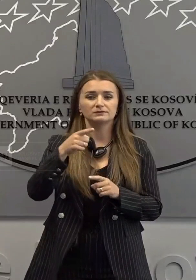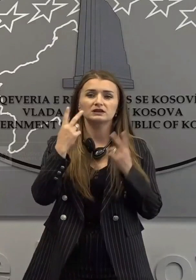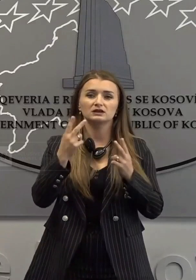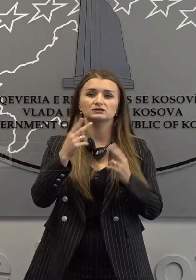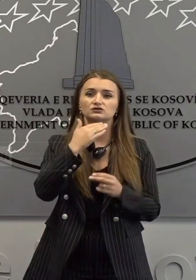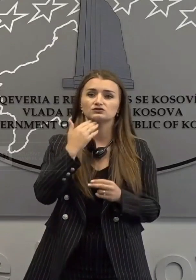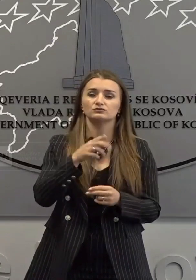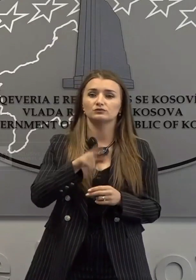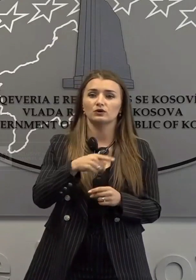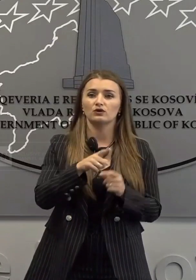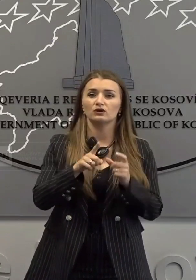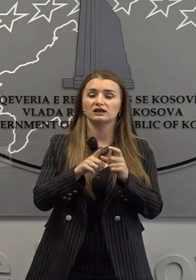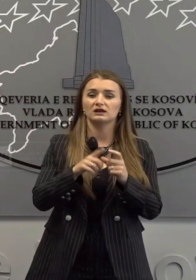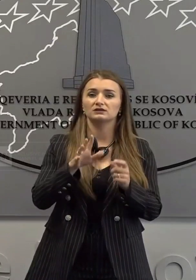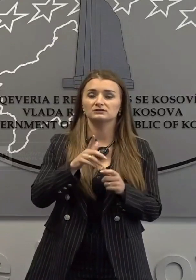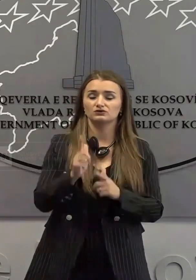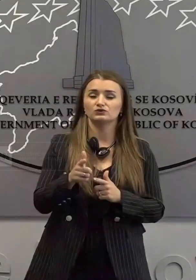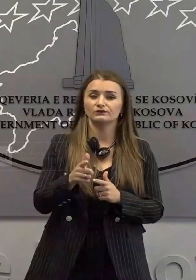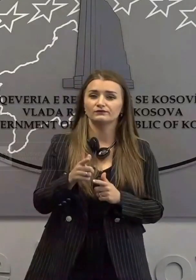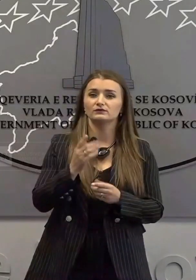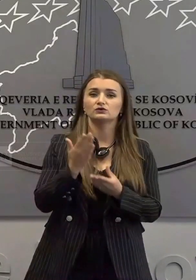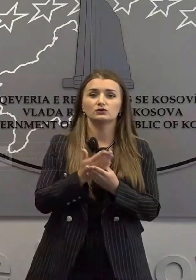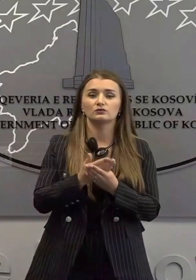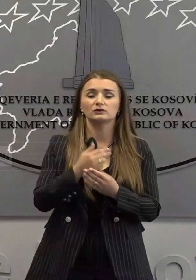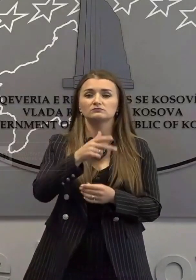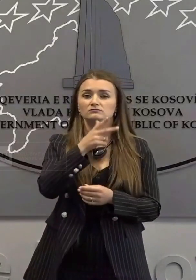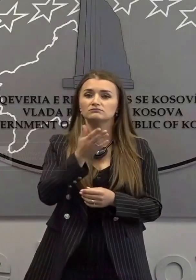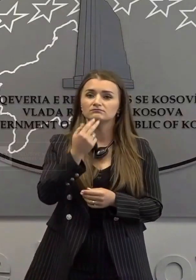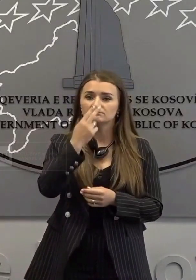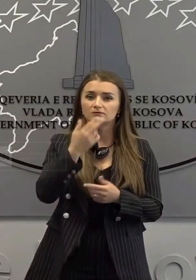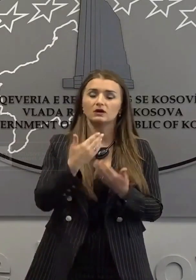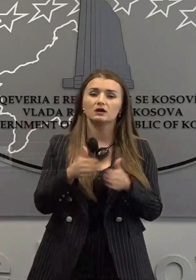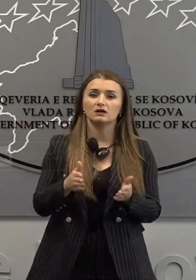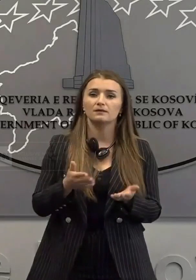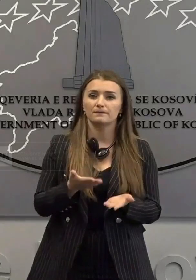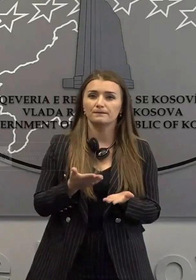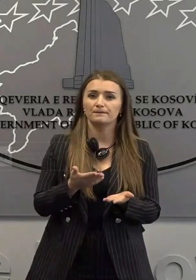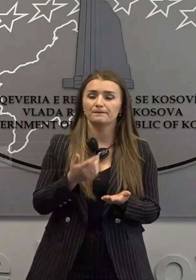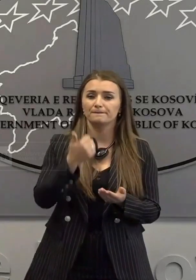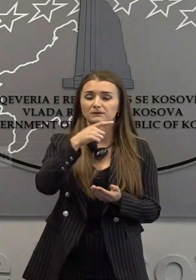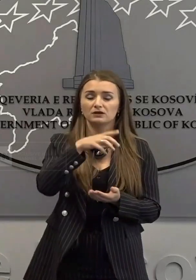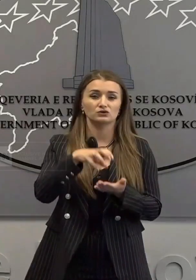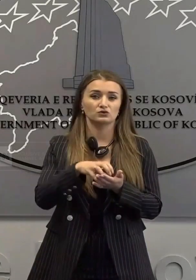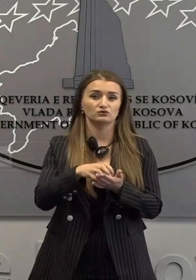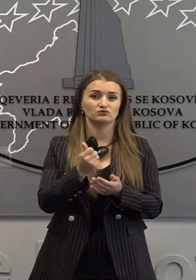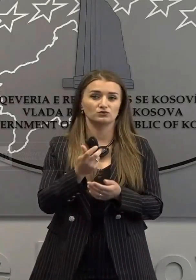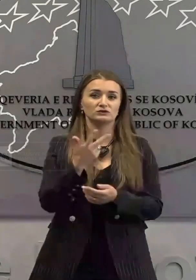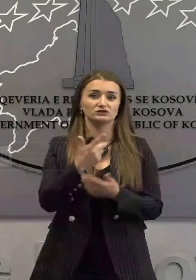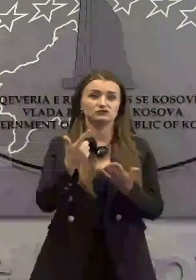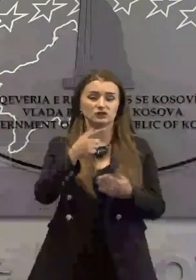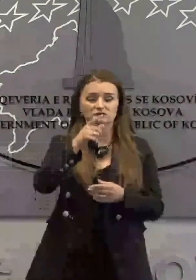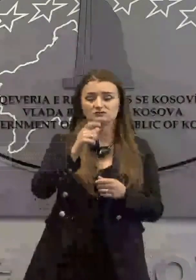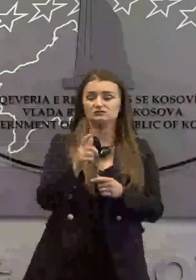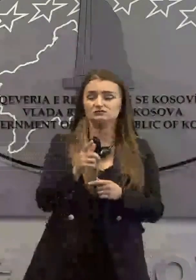të hapet arkiva dosja e mbyllur e brigadës motorizuar 37 të